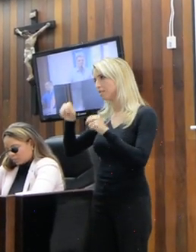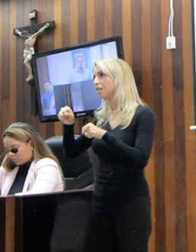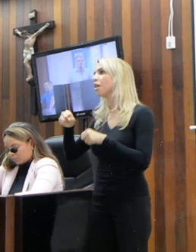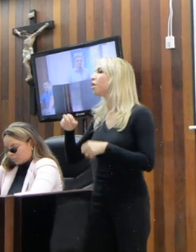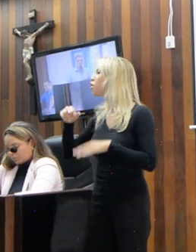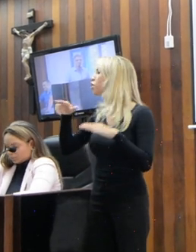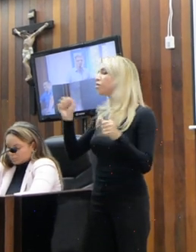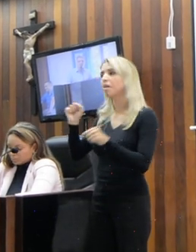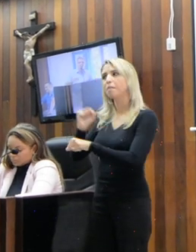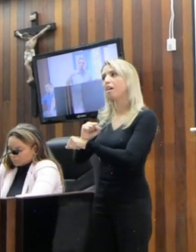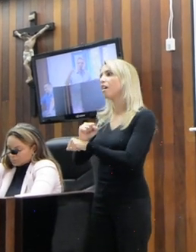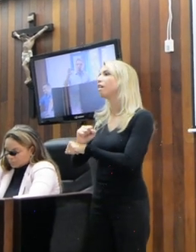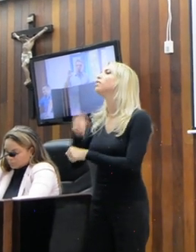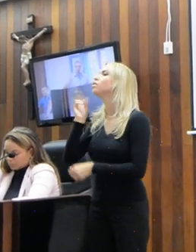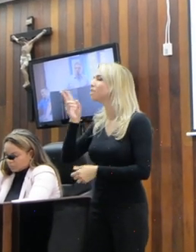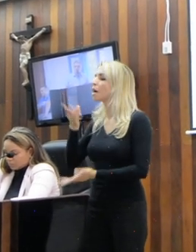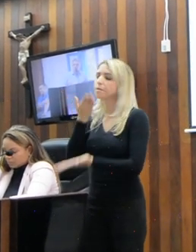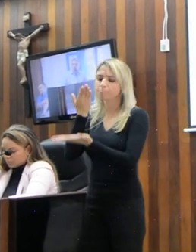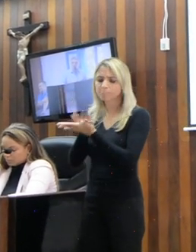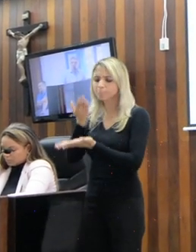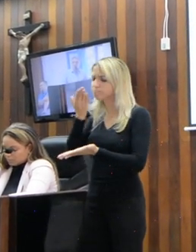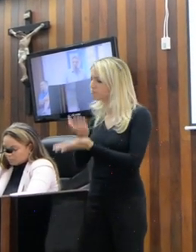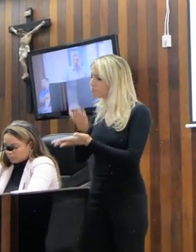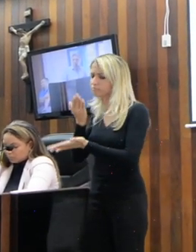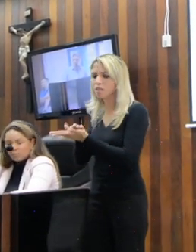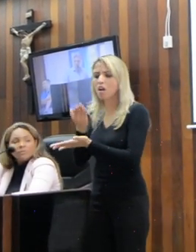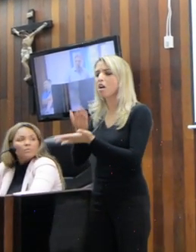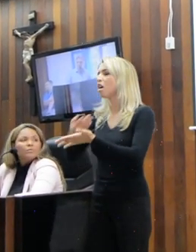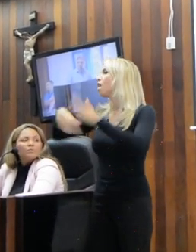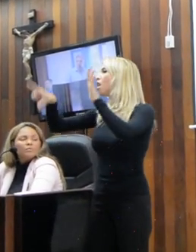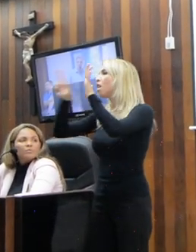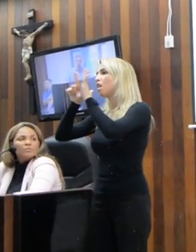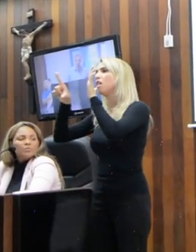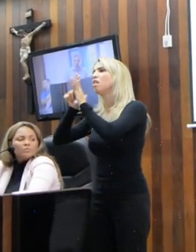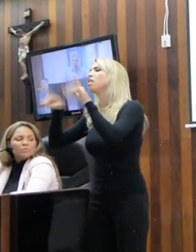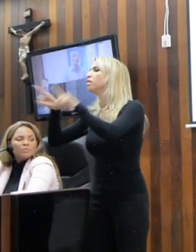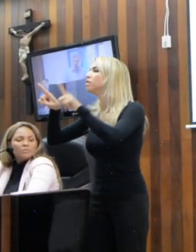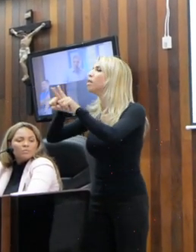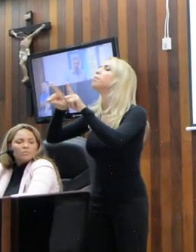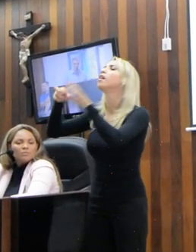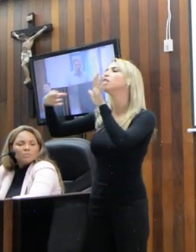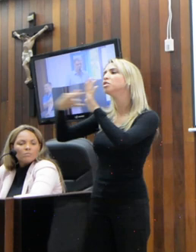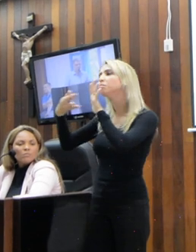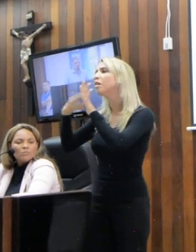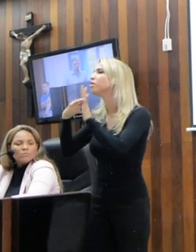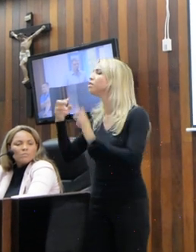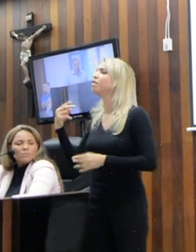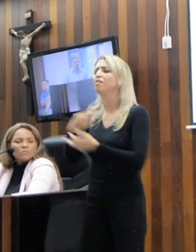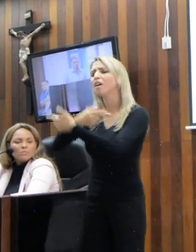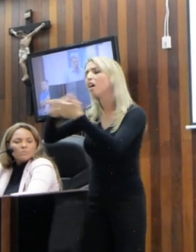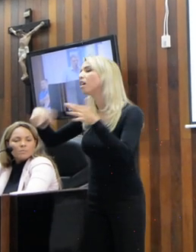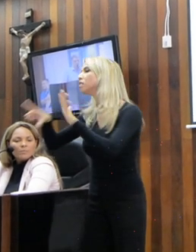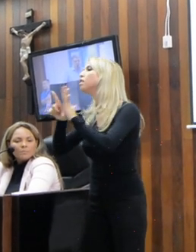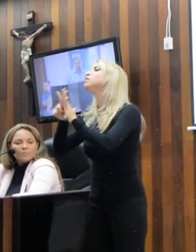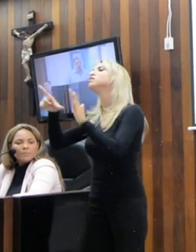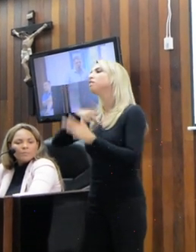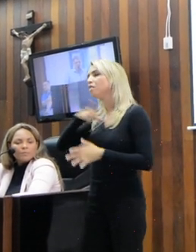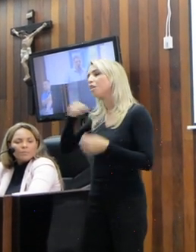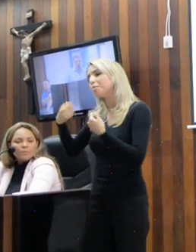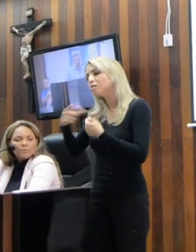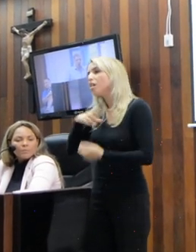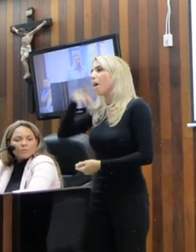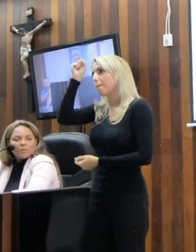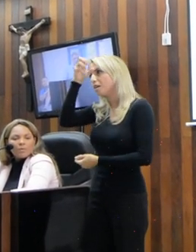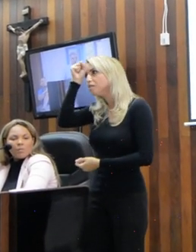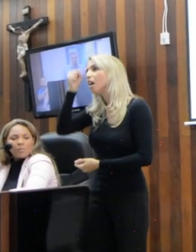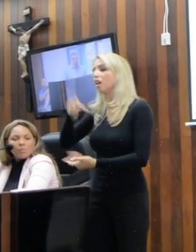regimento e a lei orgânica e outras leis que regem o nosso município e a nossa vida pública. O Assis me